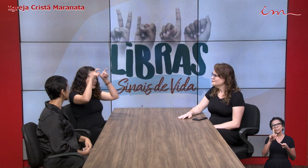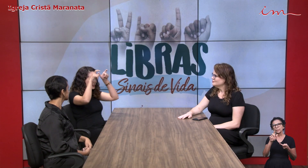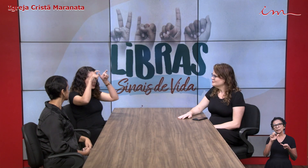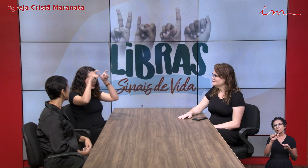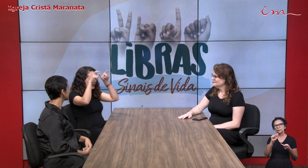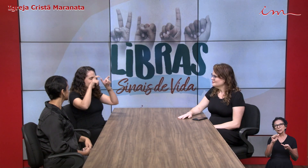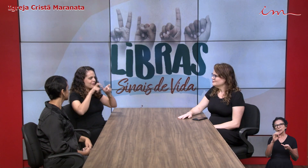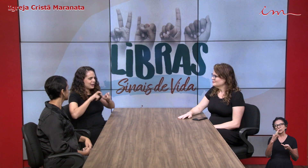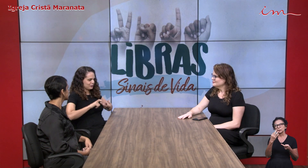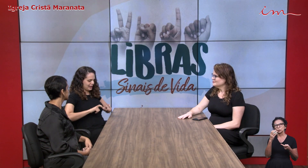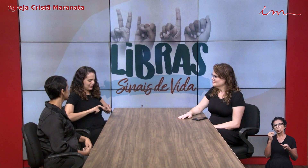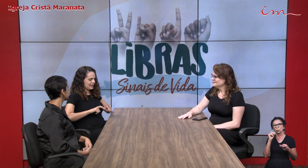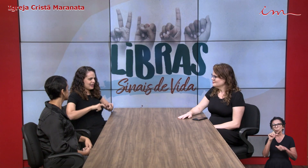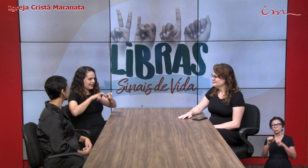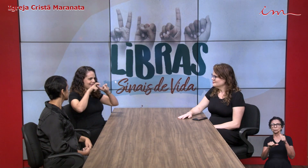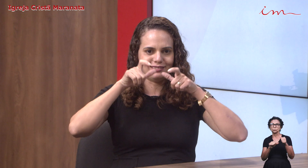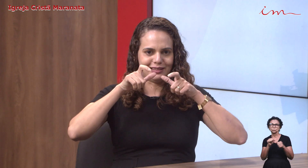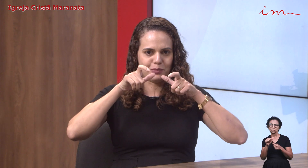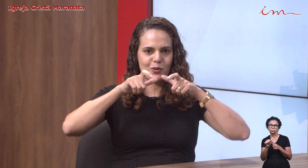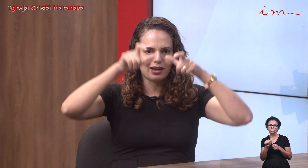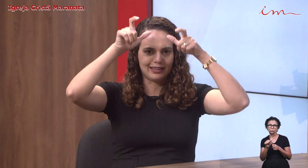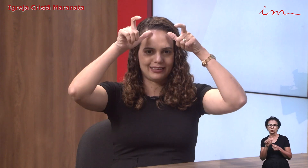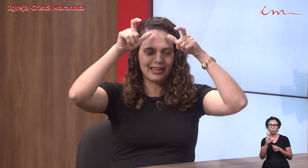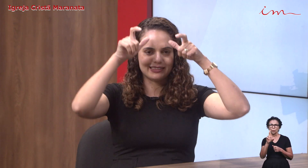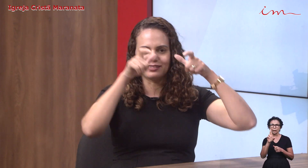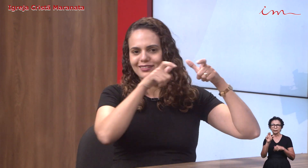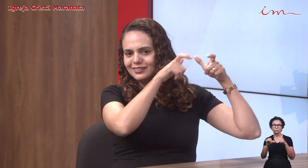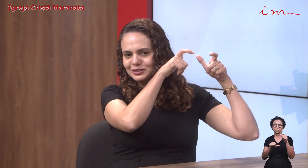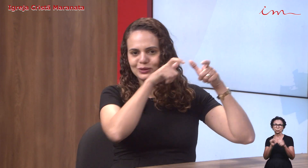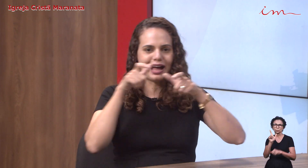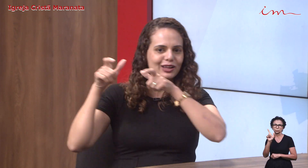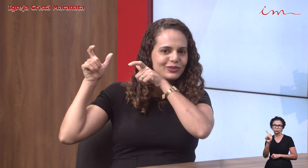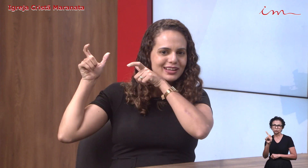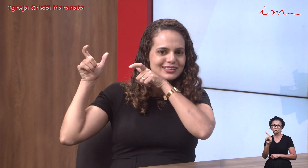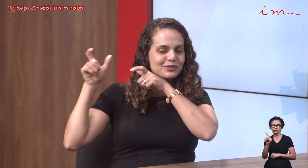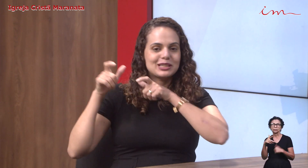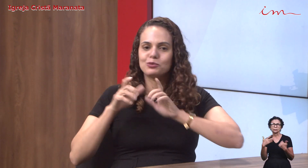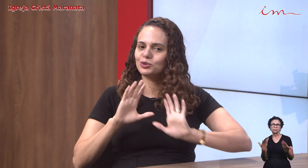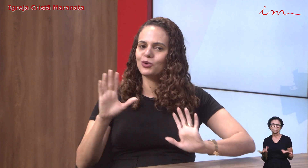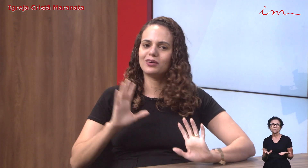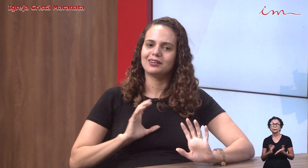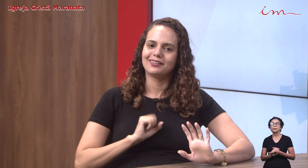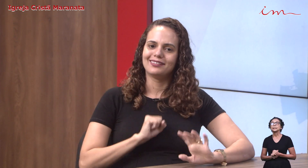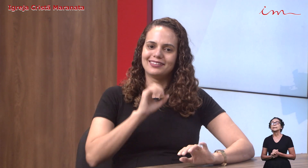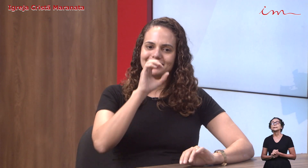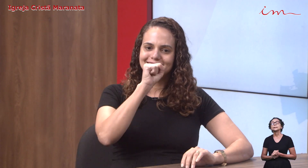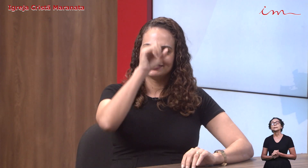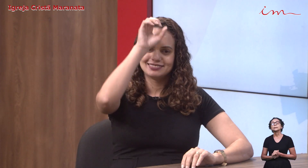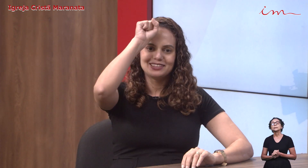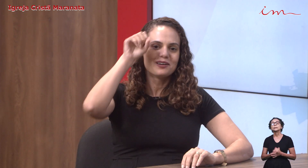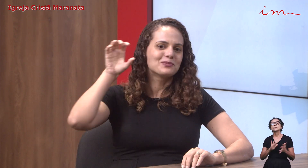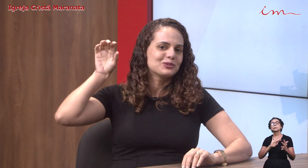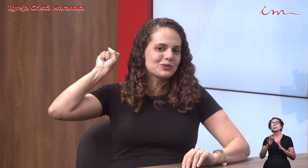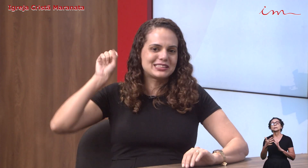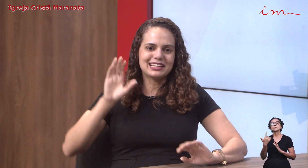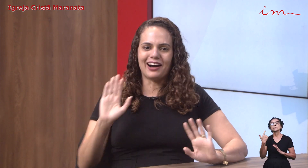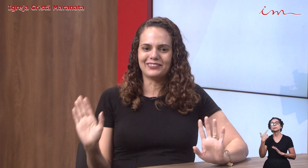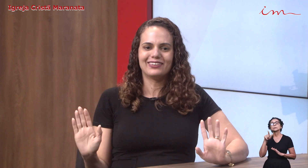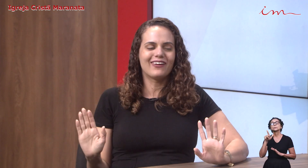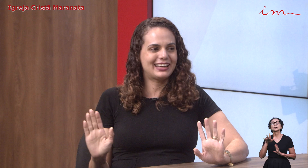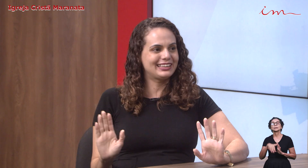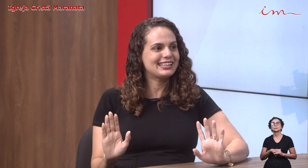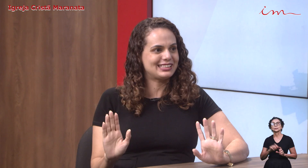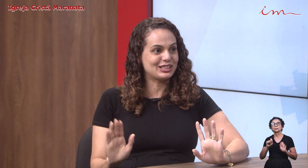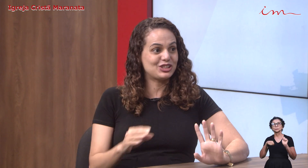Onde ele é feito? Feito aqui, na boca, na testa, do lado. Se você mudou o